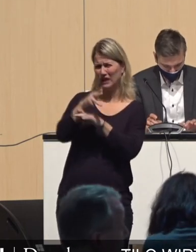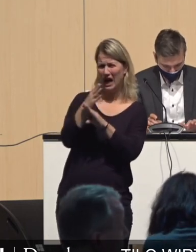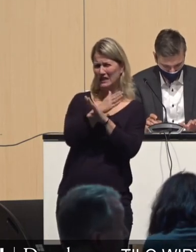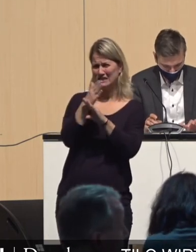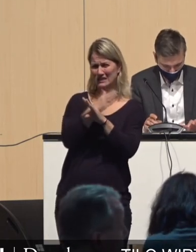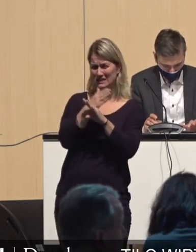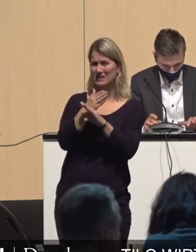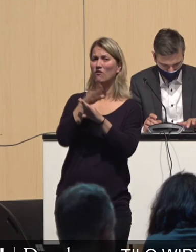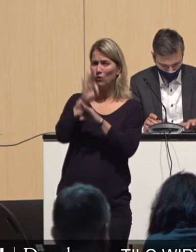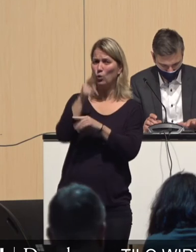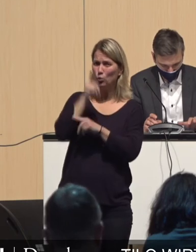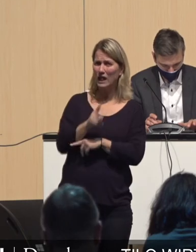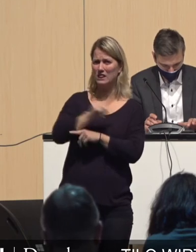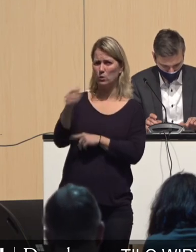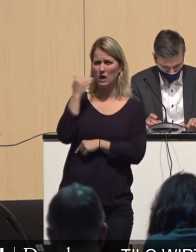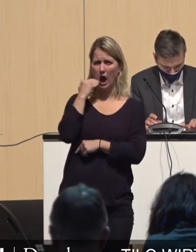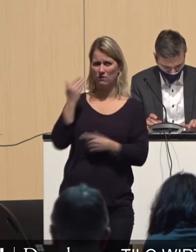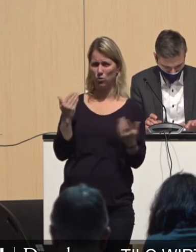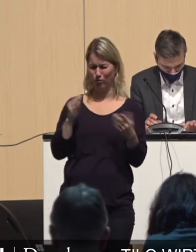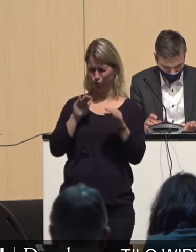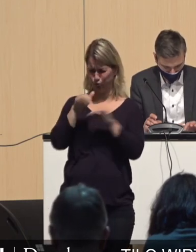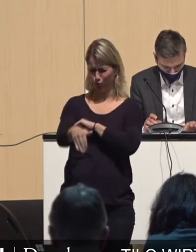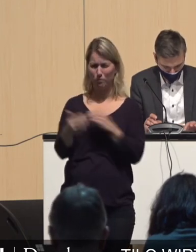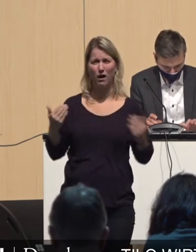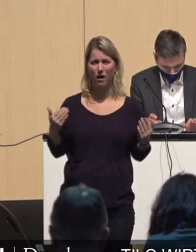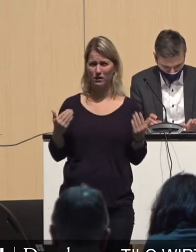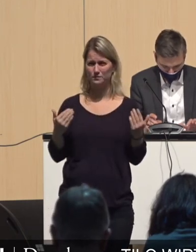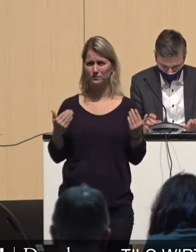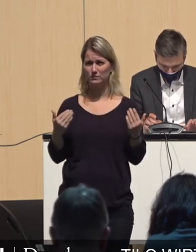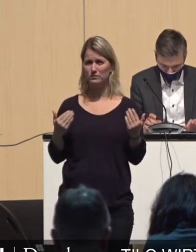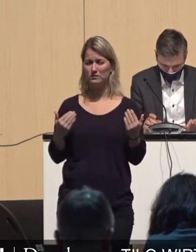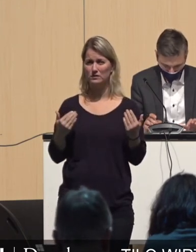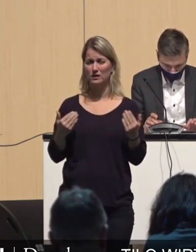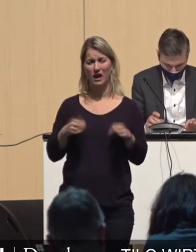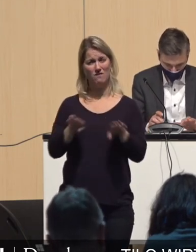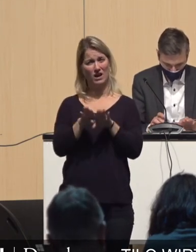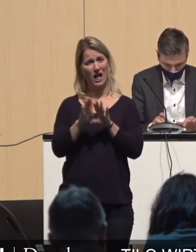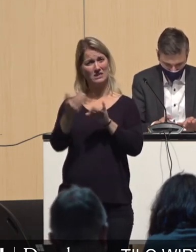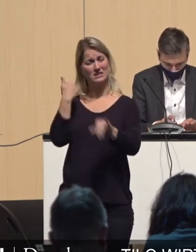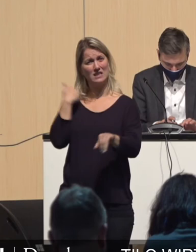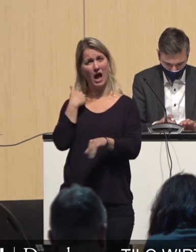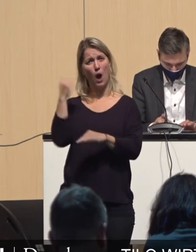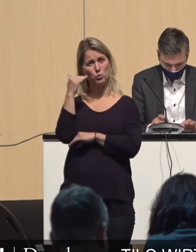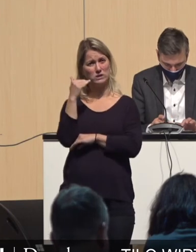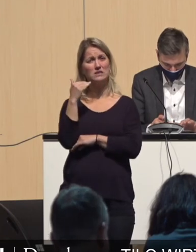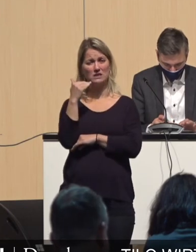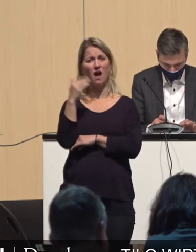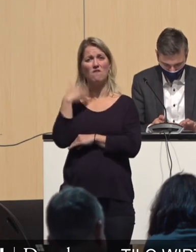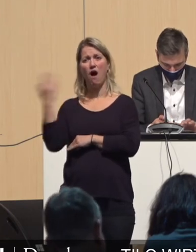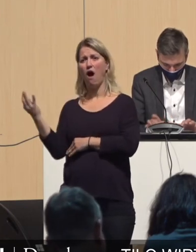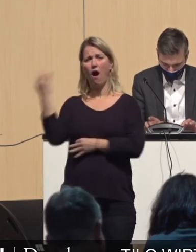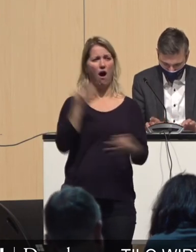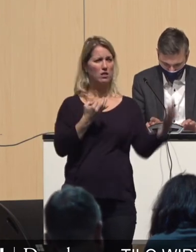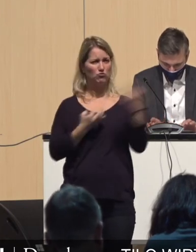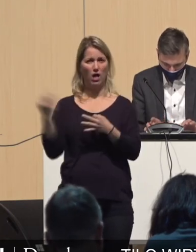pro 100.000 Einwohner. Die Fälle werden im Gegensatz zum August nicht mehr eingeschleppt. Sie verbreiten